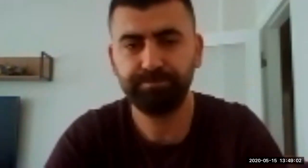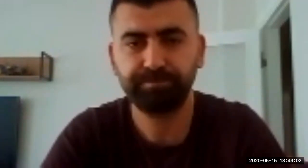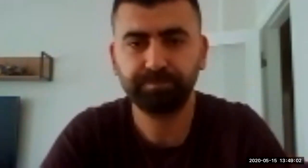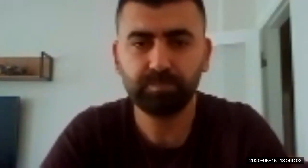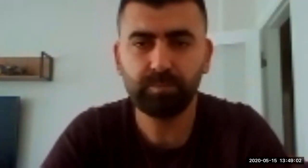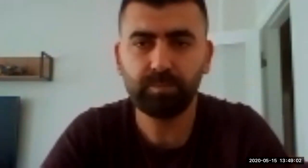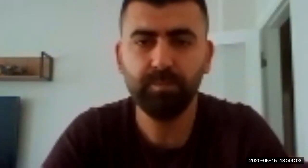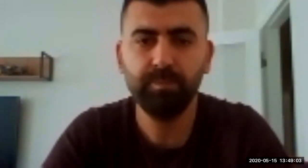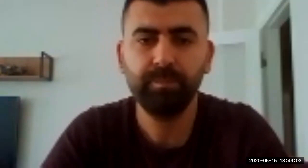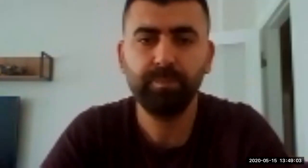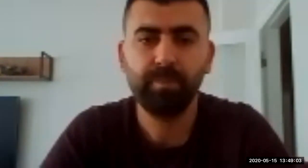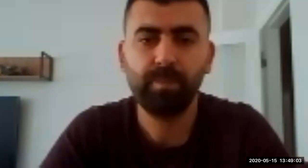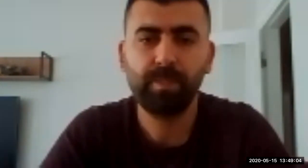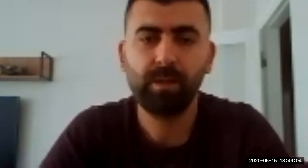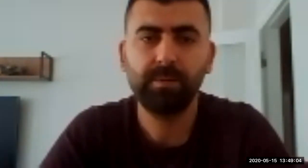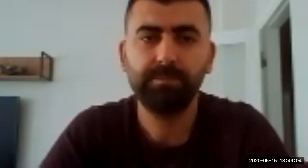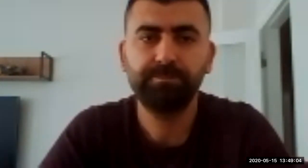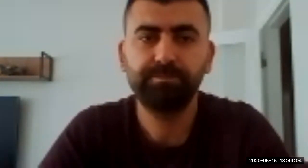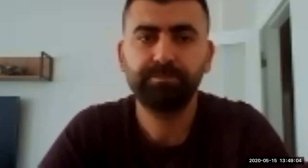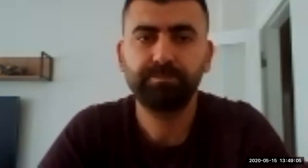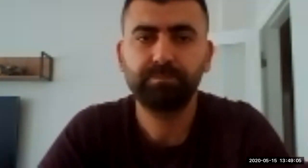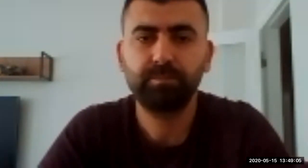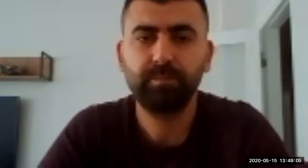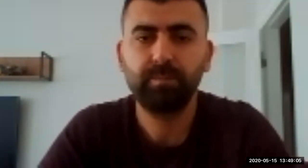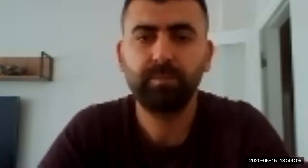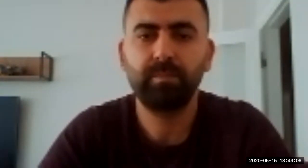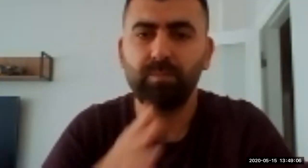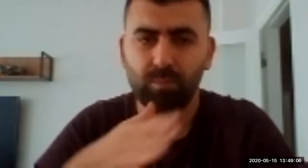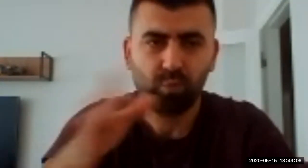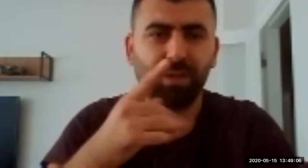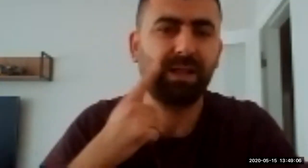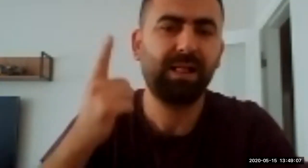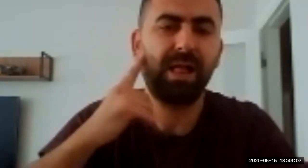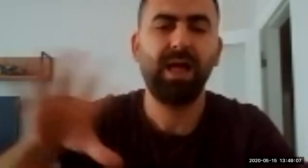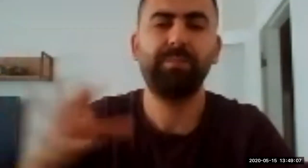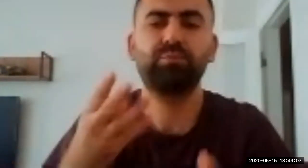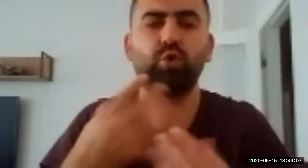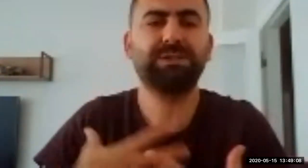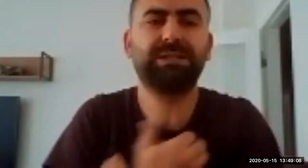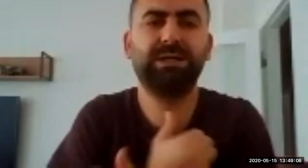bunun sonucunu getirmeyeceğini ve bunun mücadelesini devam edeceğimizin bilgilendirmesini yaptık.